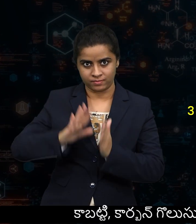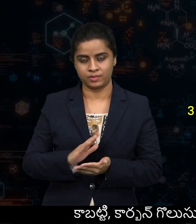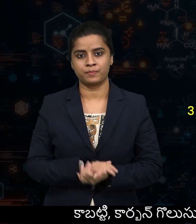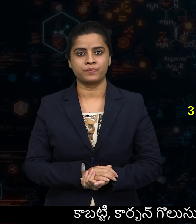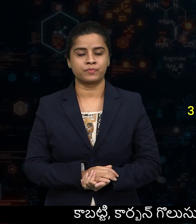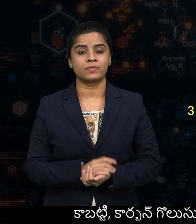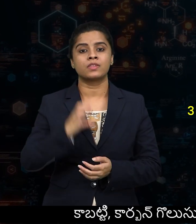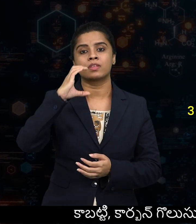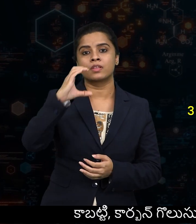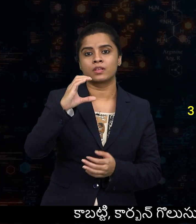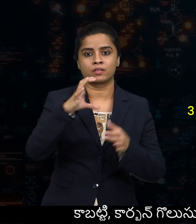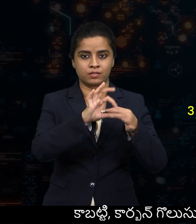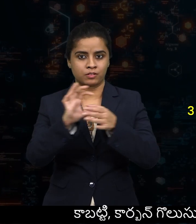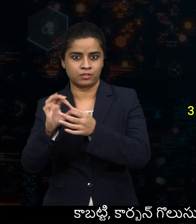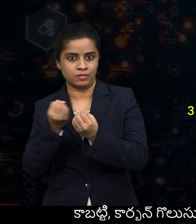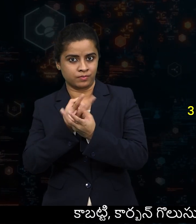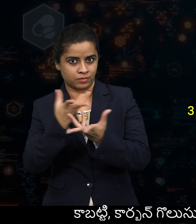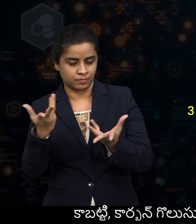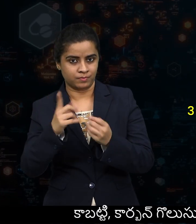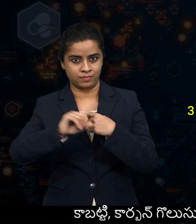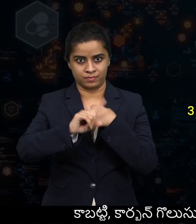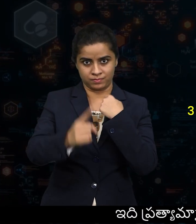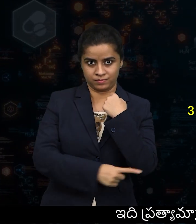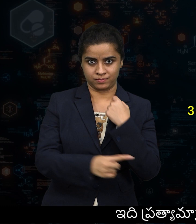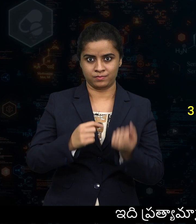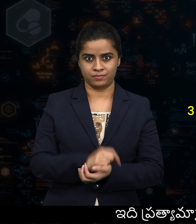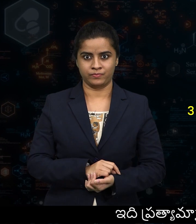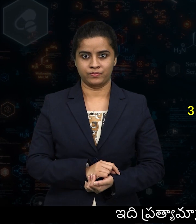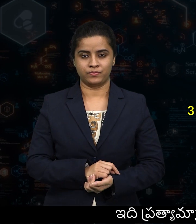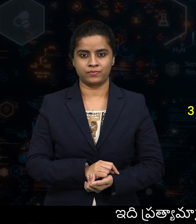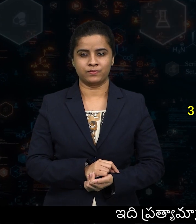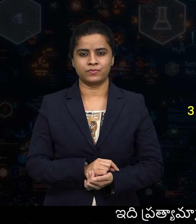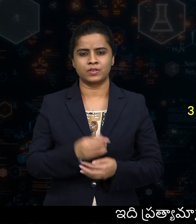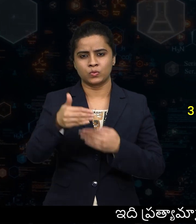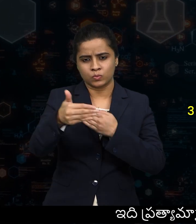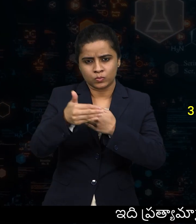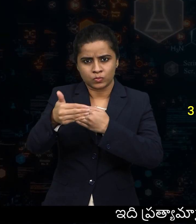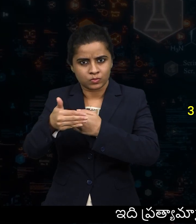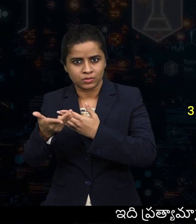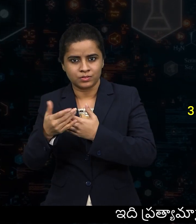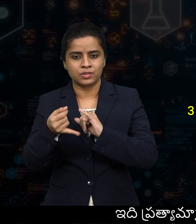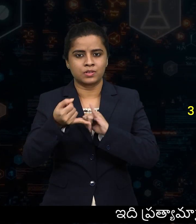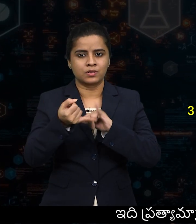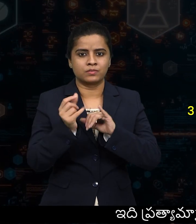కాబట్టి కార్బన్ గొలుసు చివర నుండి లెక్కించబడుతుంది. ఇది ప్రత్యామ్నాయానికి దగ్గరగా ఉంటుంది.